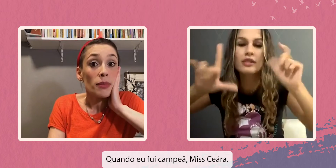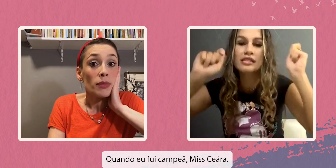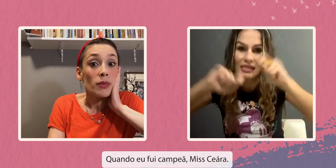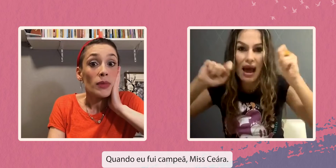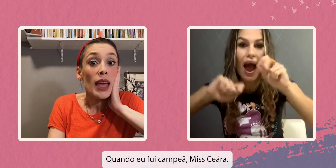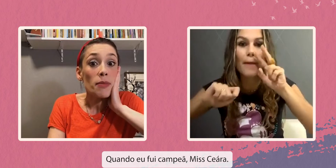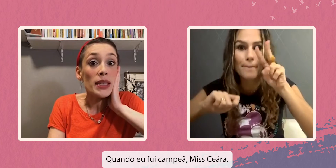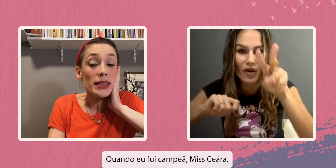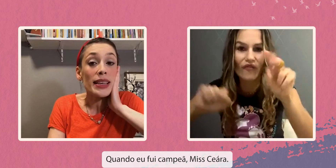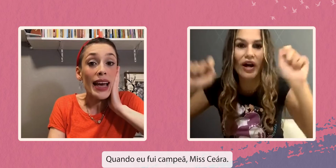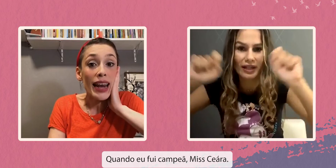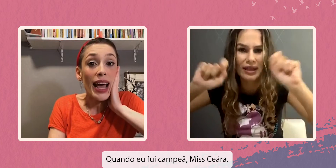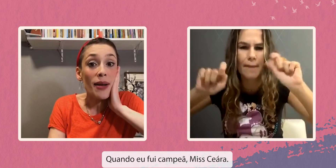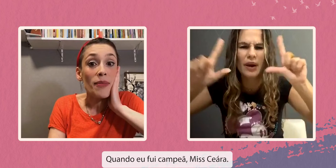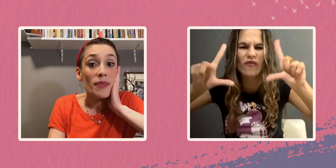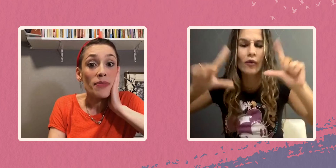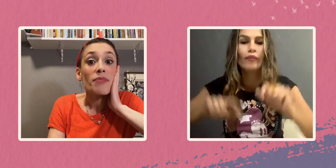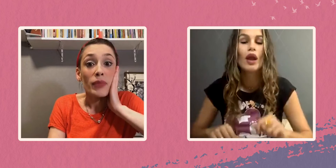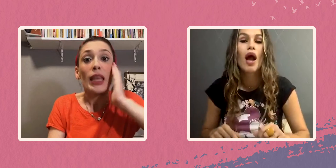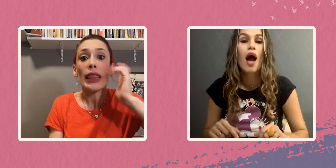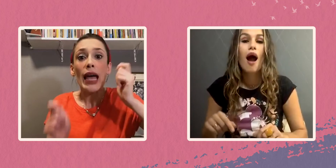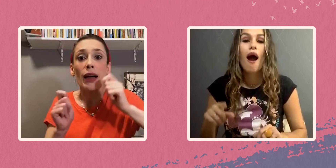campeã, né, Miss Ceará,